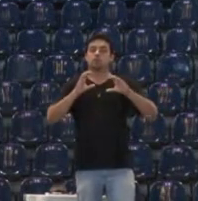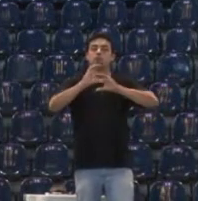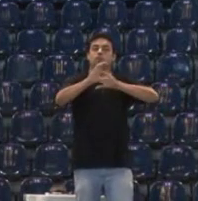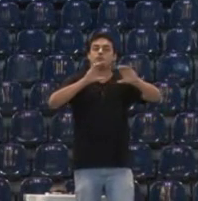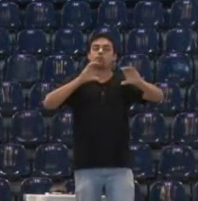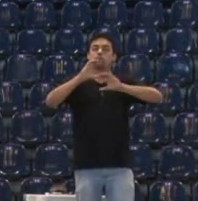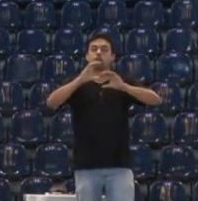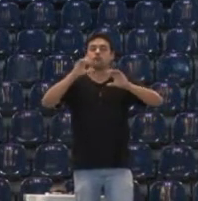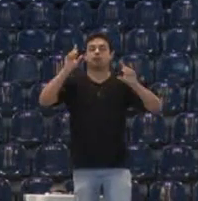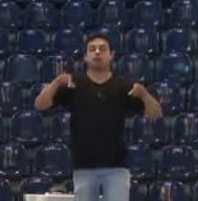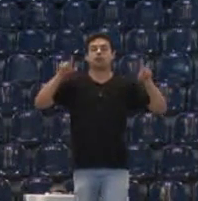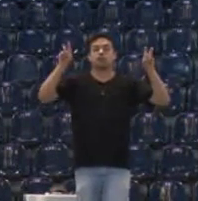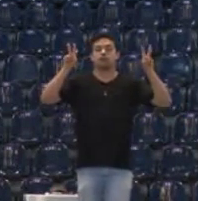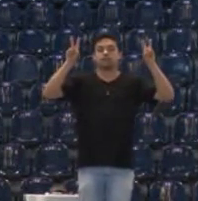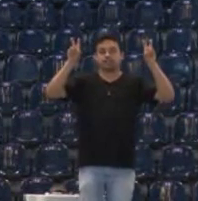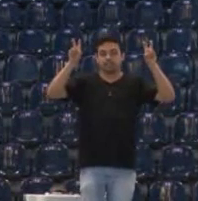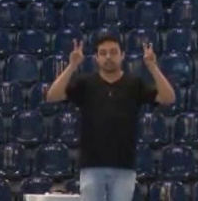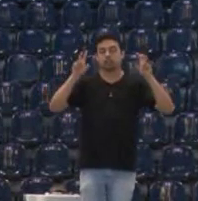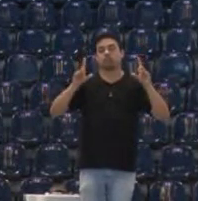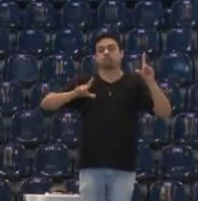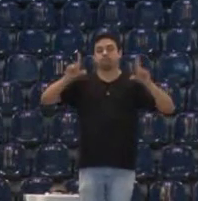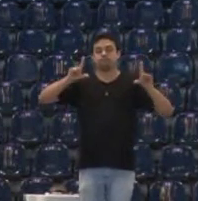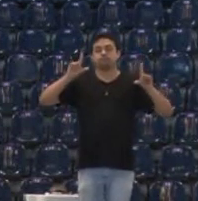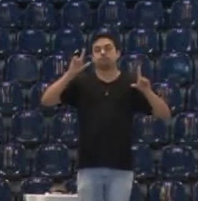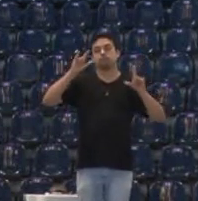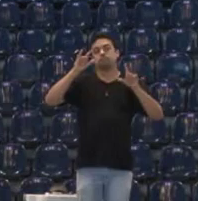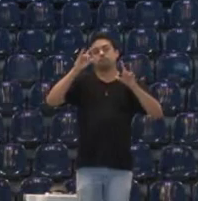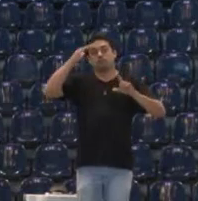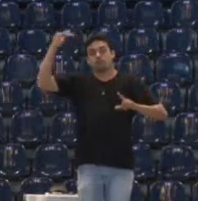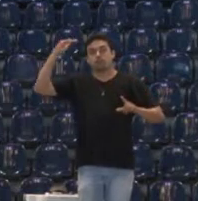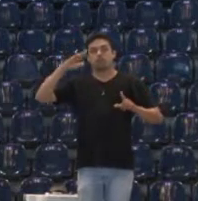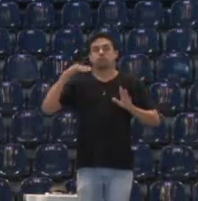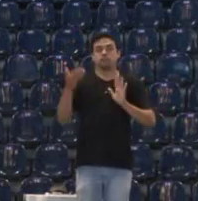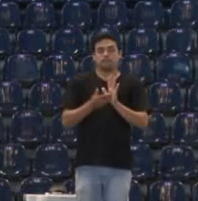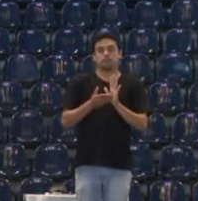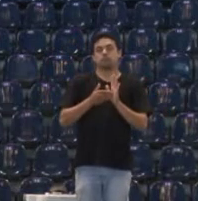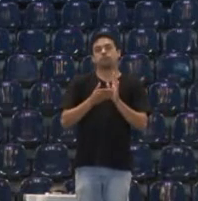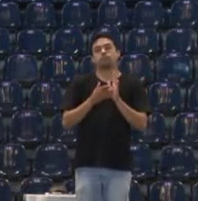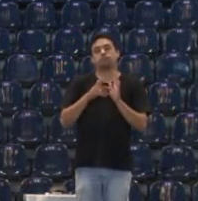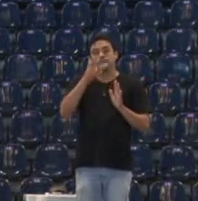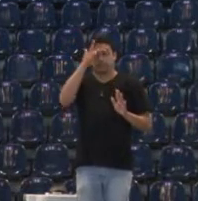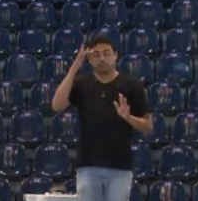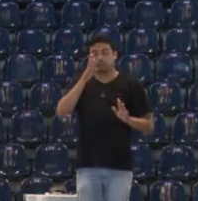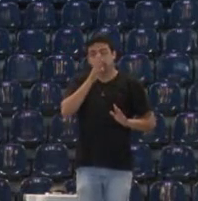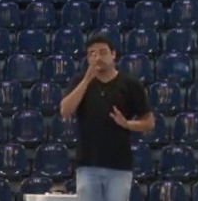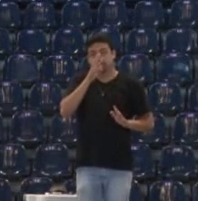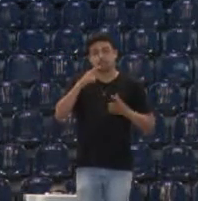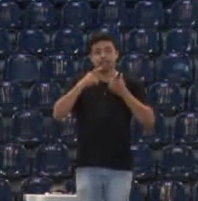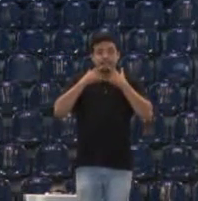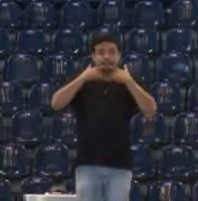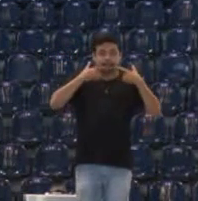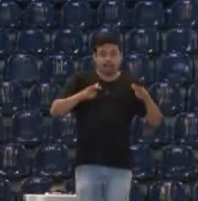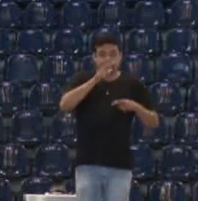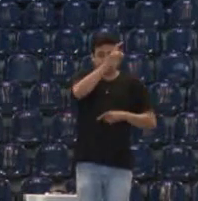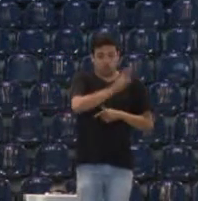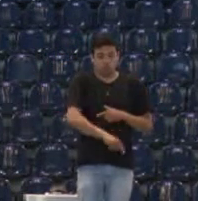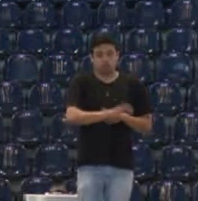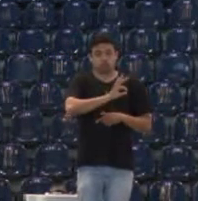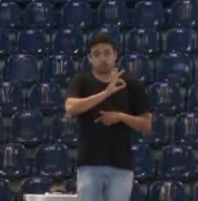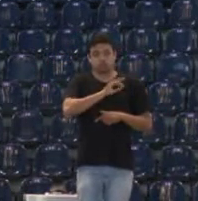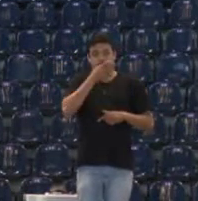programa popular de grande audiência a linguagem empregada pelo policial foi